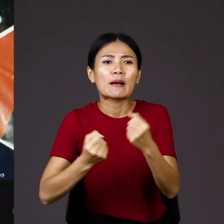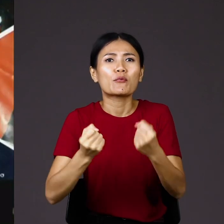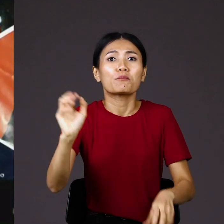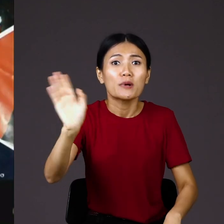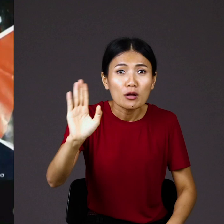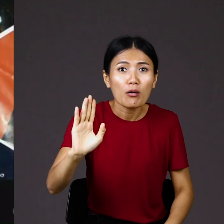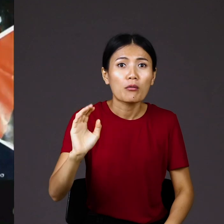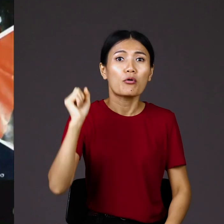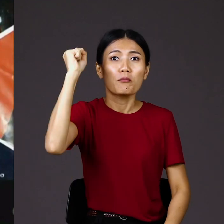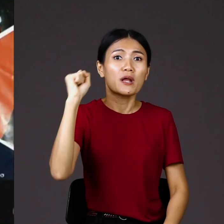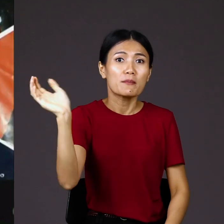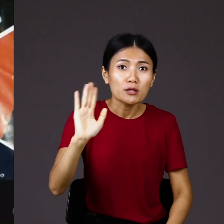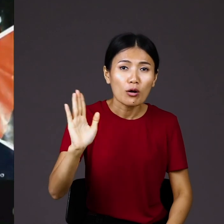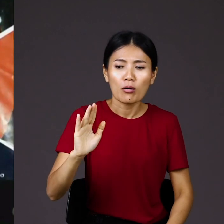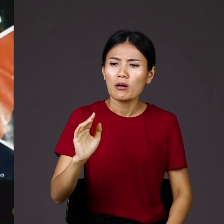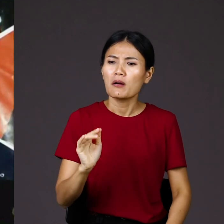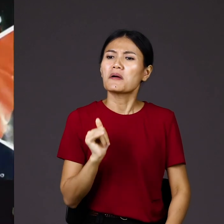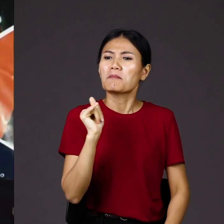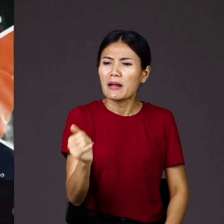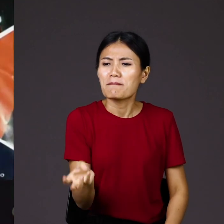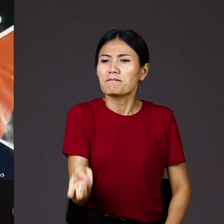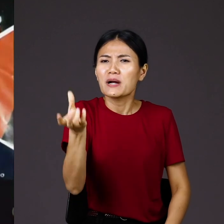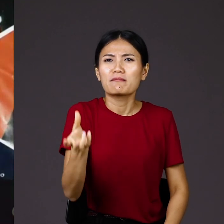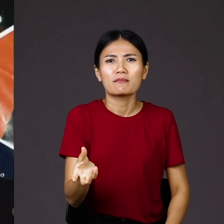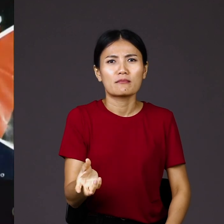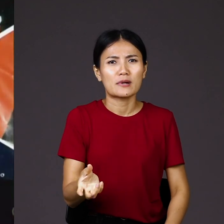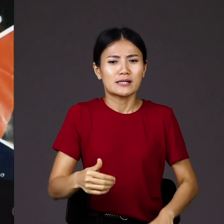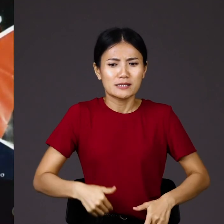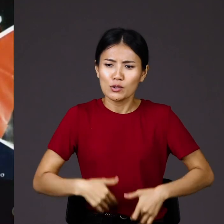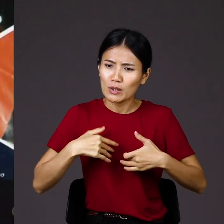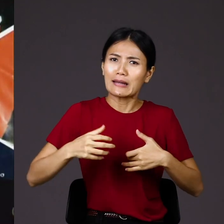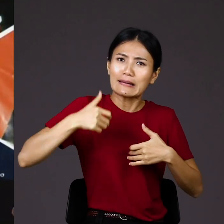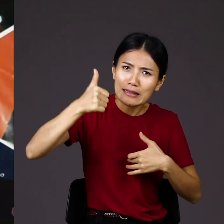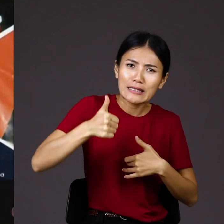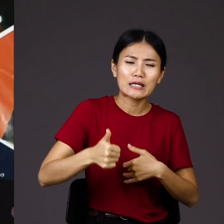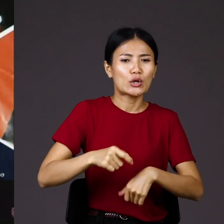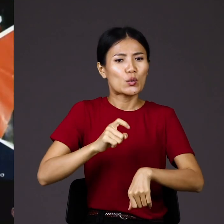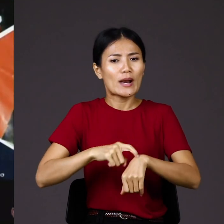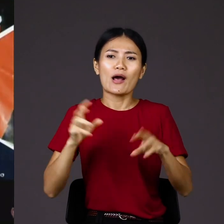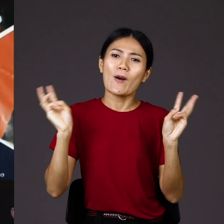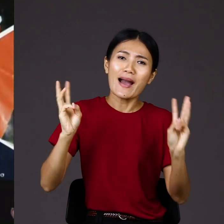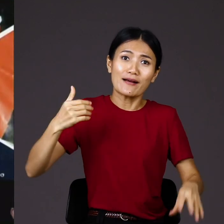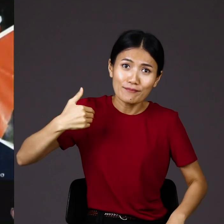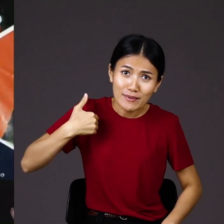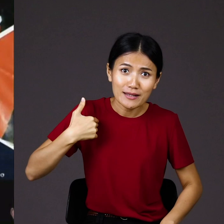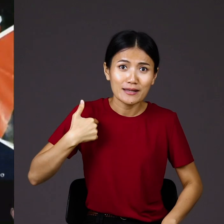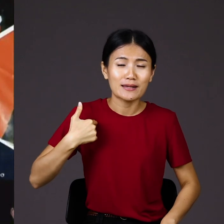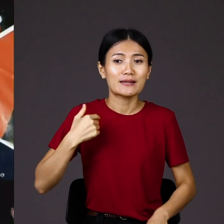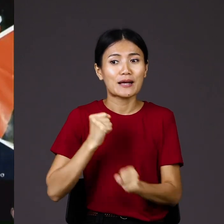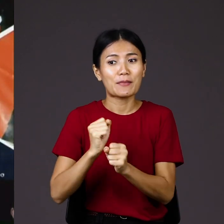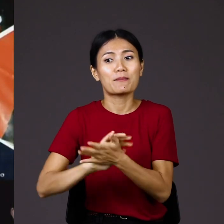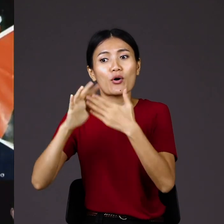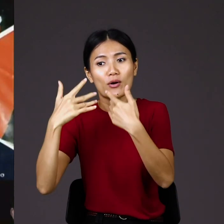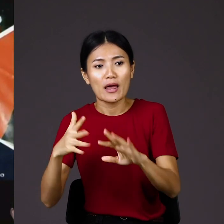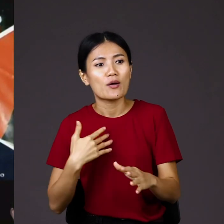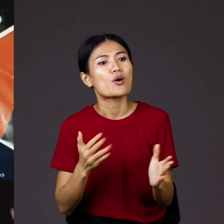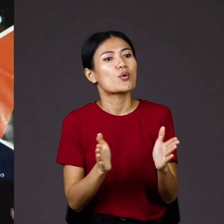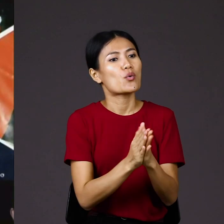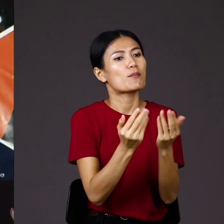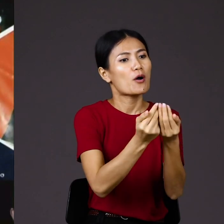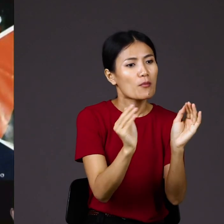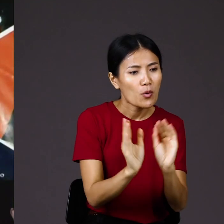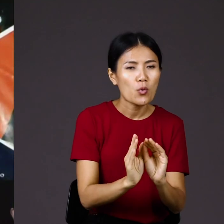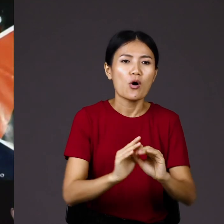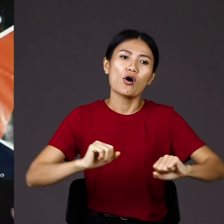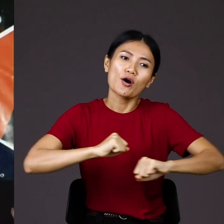างก็จะมีคุณภาพชีวิตที่ดีขึ้นจะมีเวลาเหลือไปอ่านหนังสือไปเล่นกับลูกไปใ